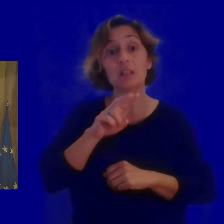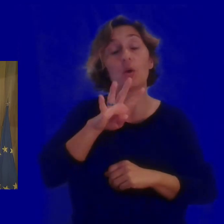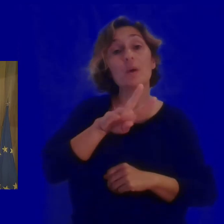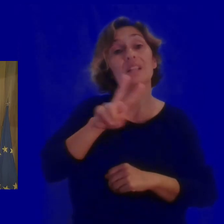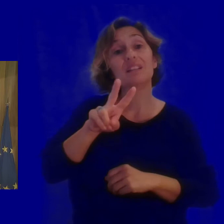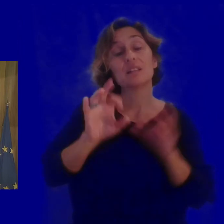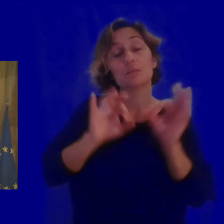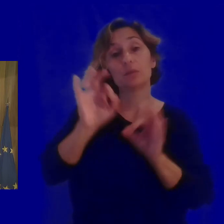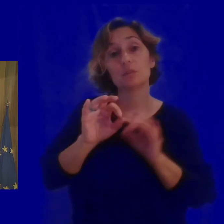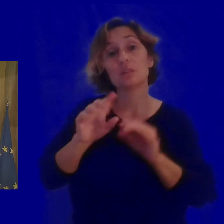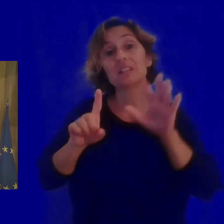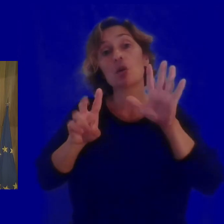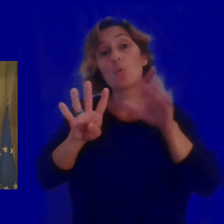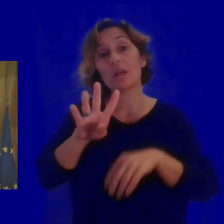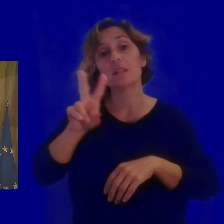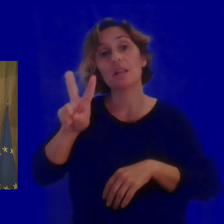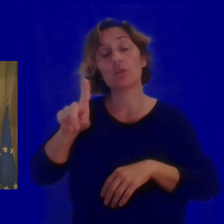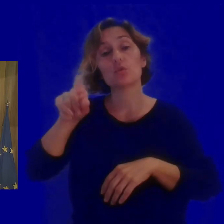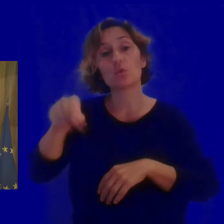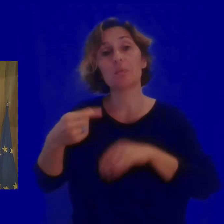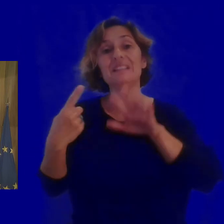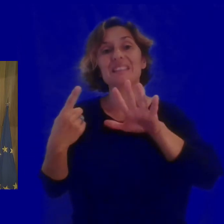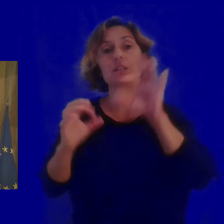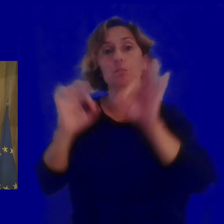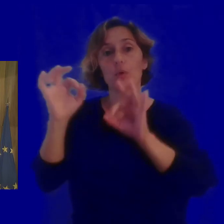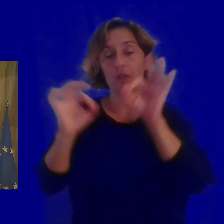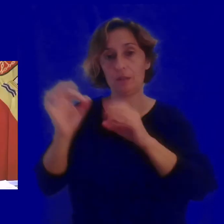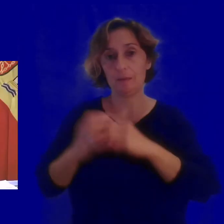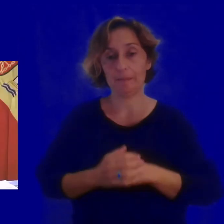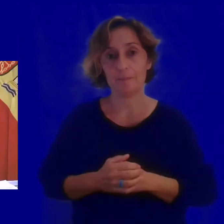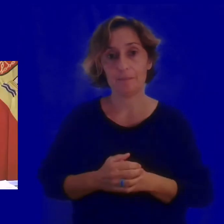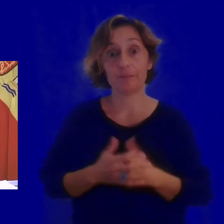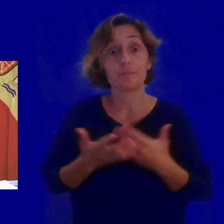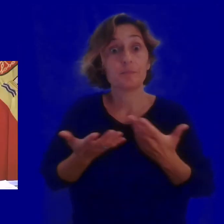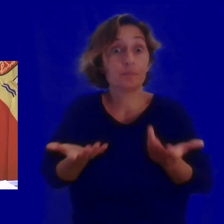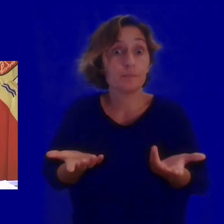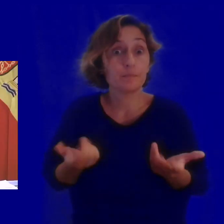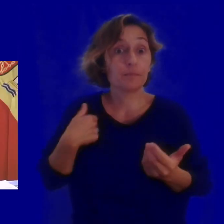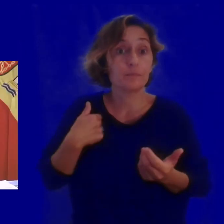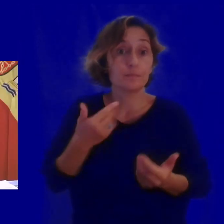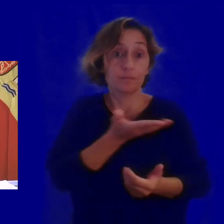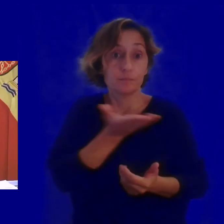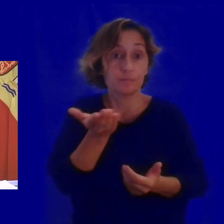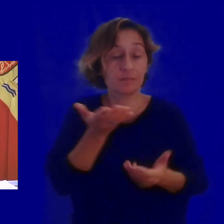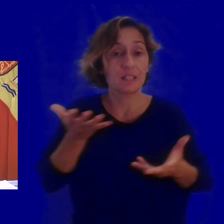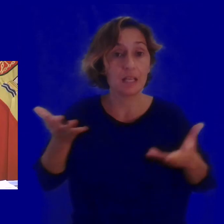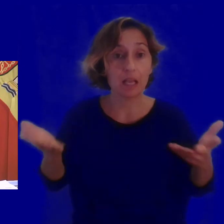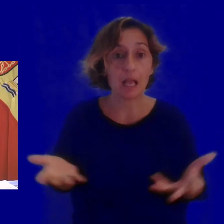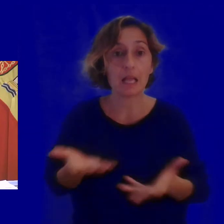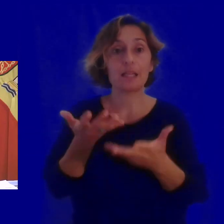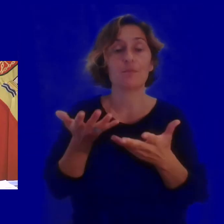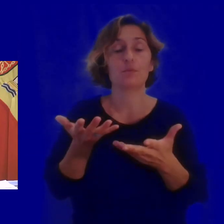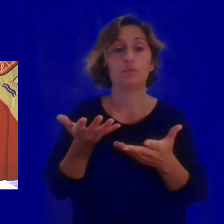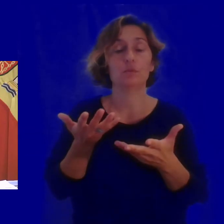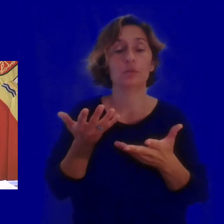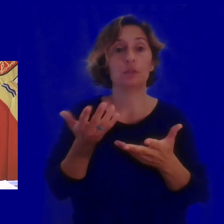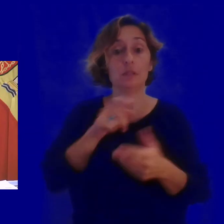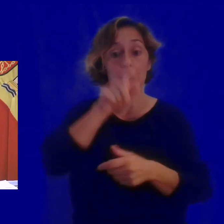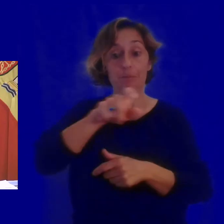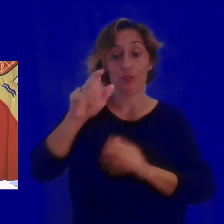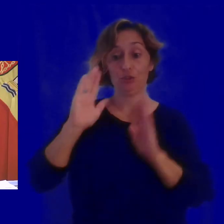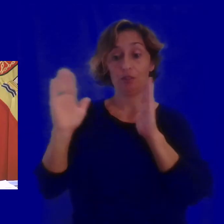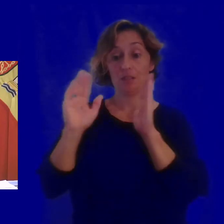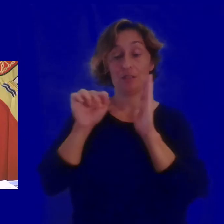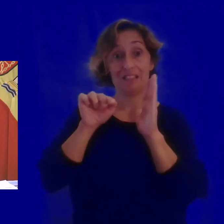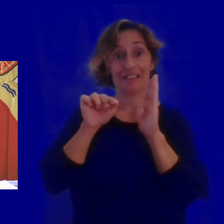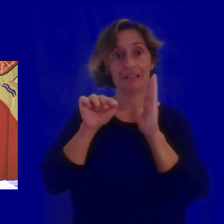en un 62,6% respectivamente. Así que desde aquí quiero animar, ¿no?, a todas estas personas